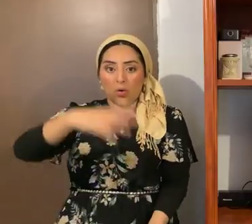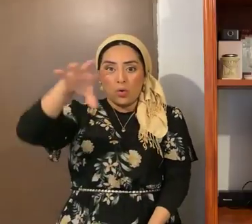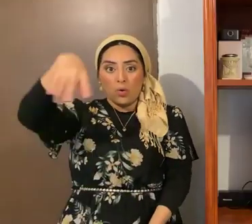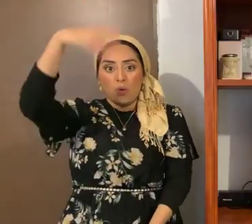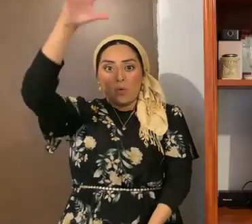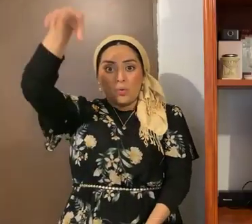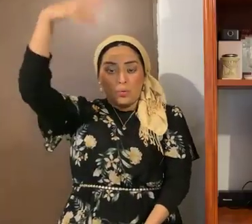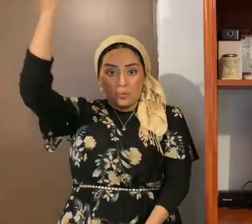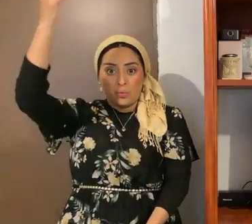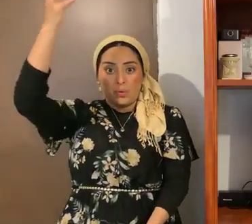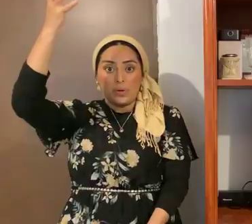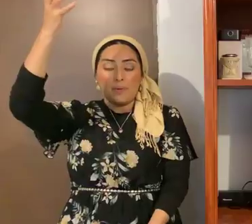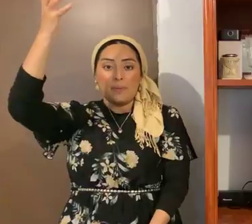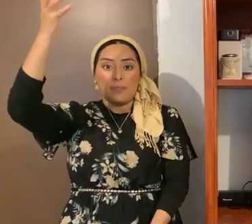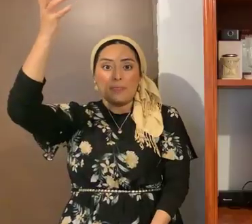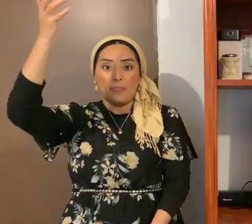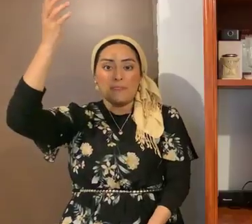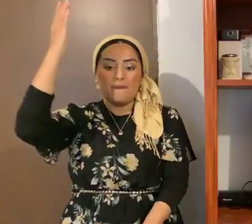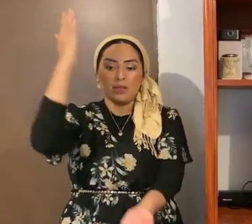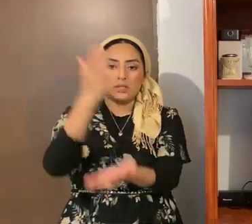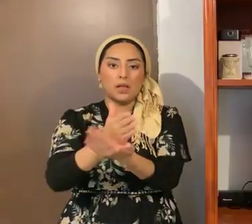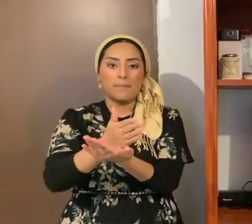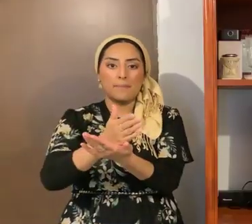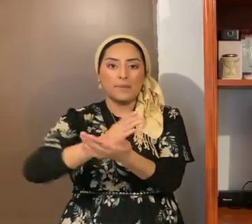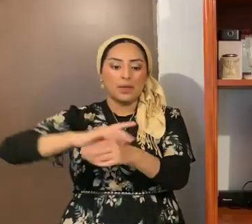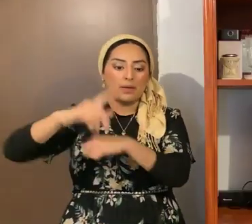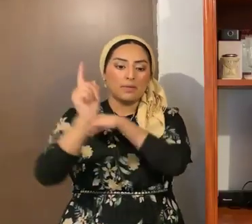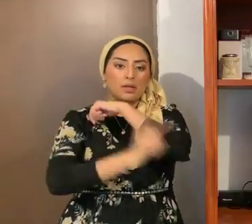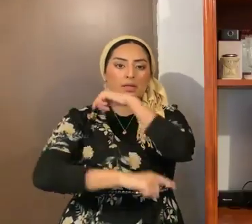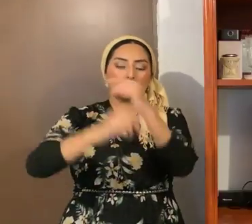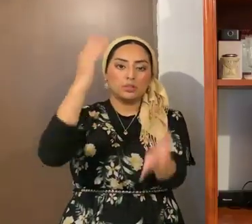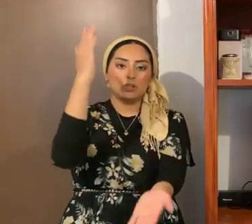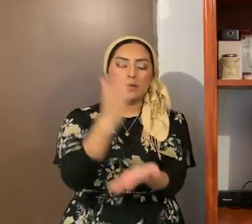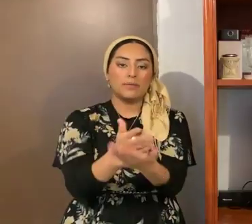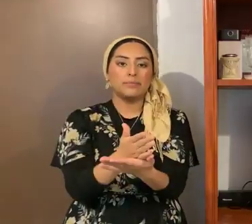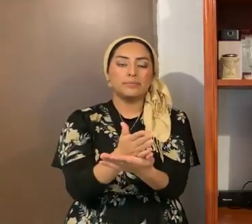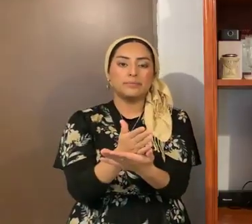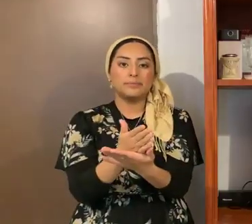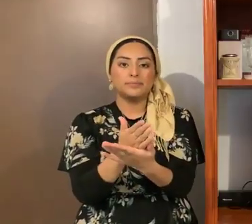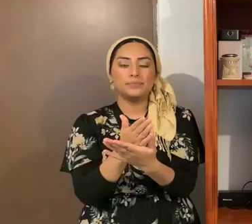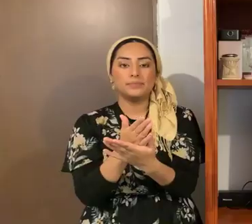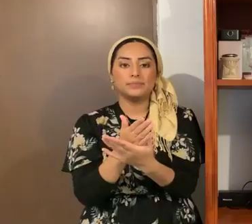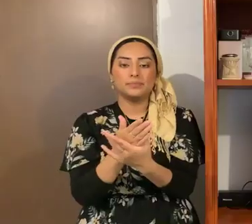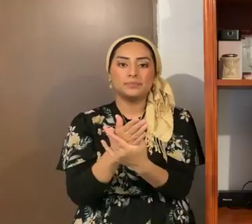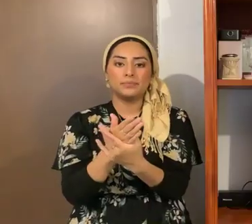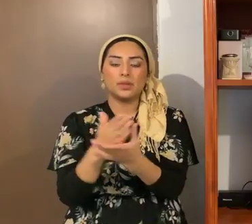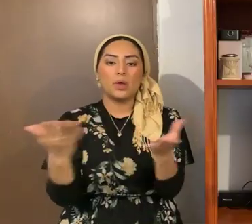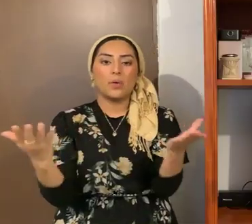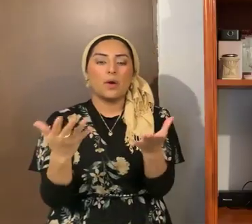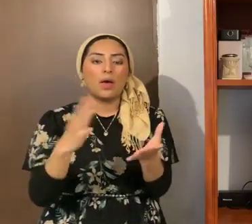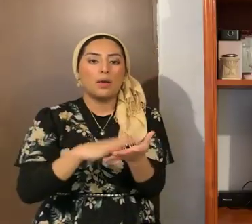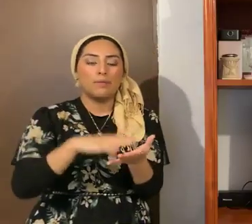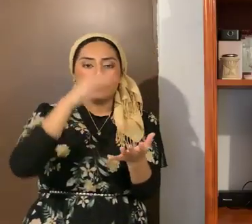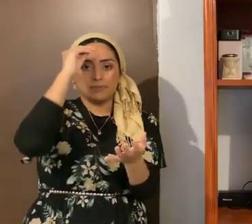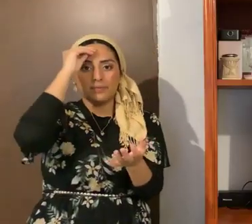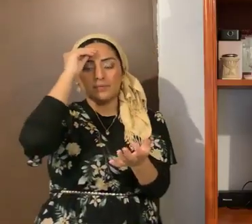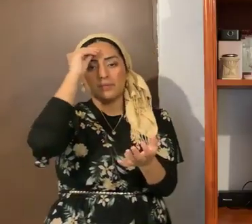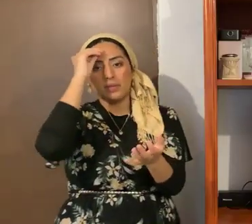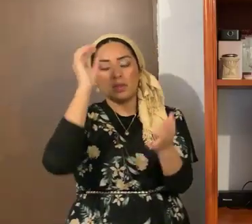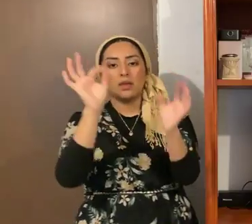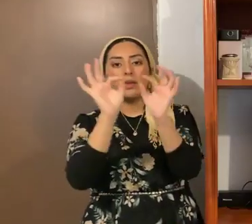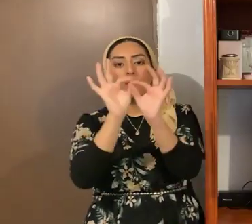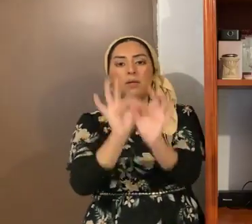ofrece incienso y entonces se para la plaga. ¿De acuerdo? Ahora, ¿qué aprendemos de esto?